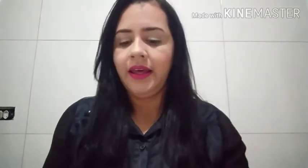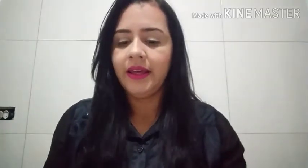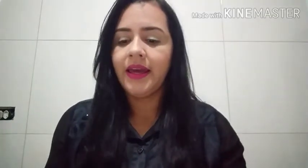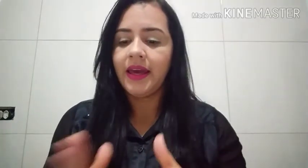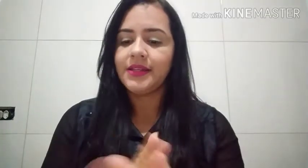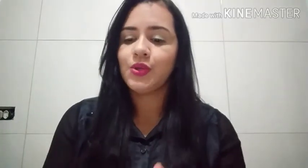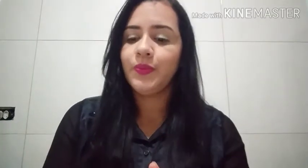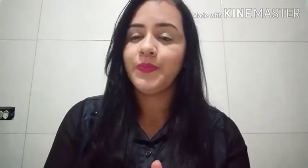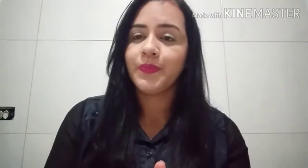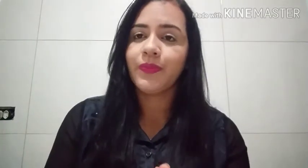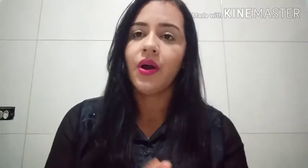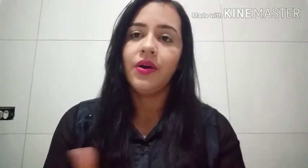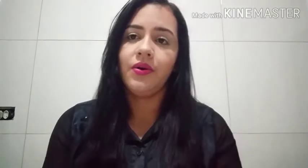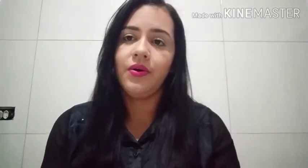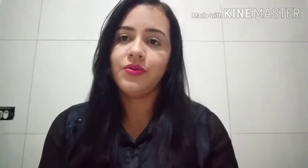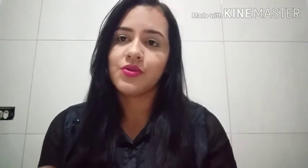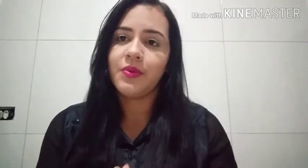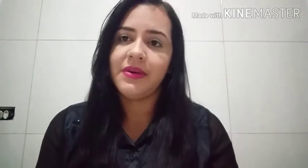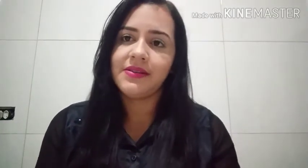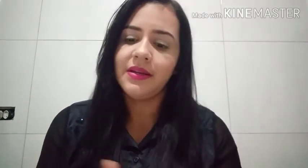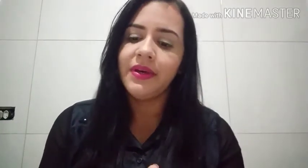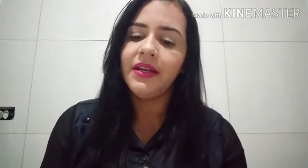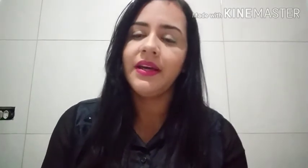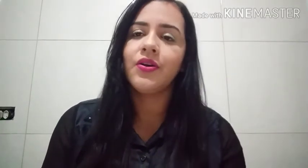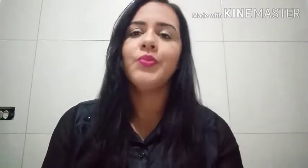E é isso. Outros cumprimentos também, né? Como